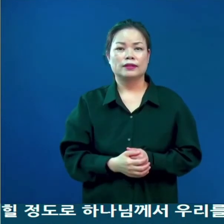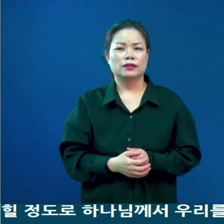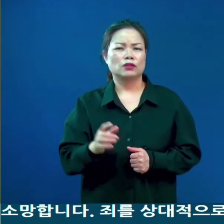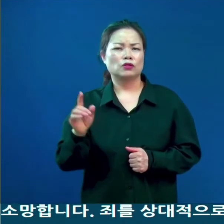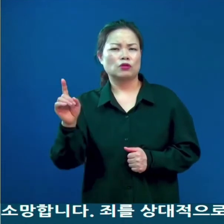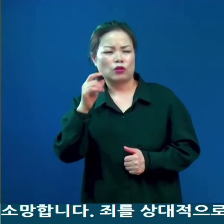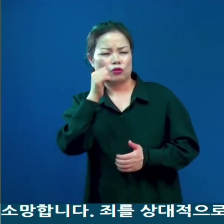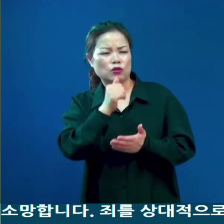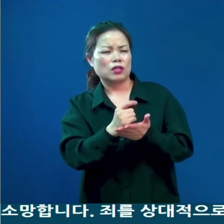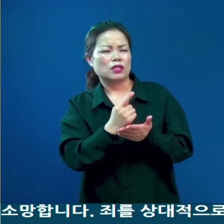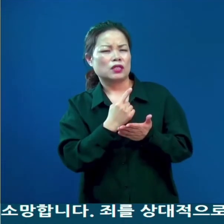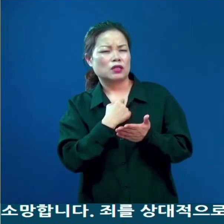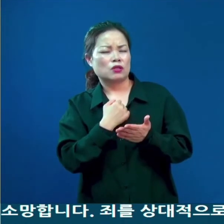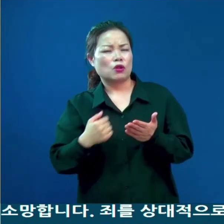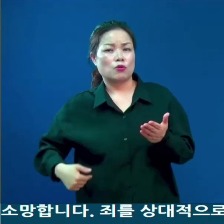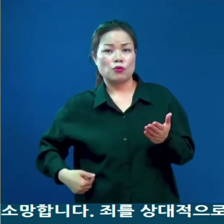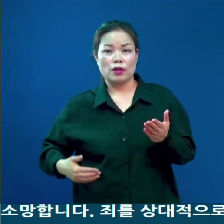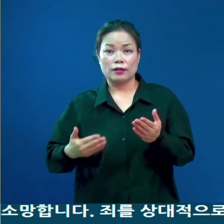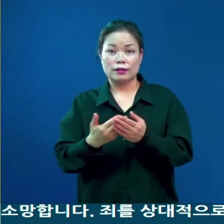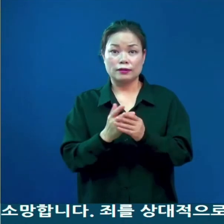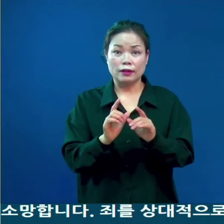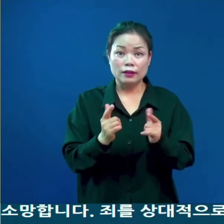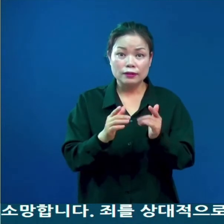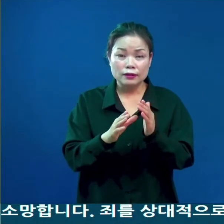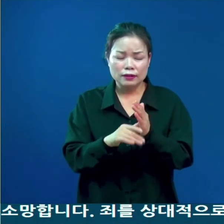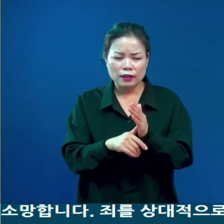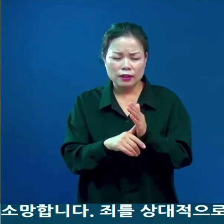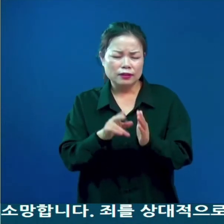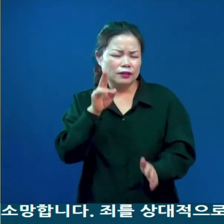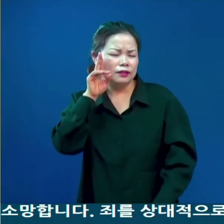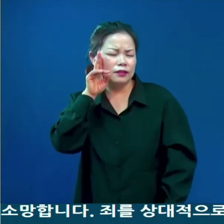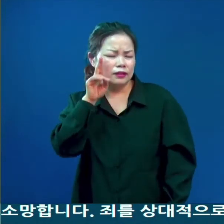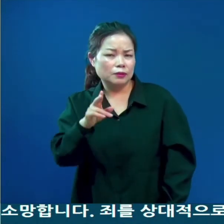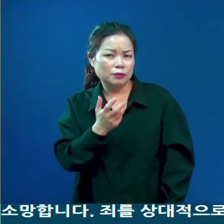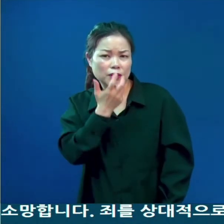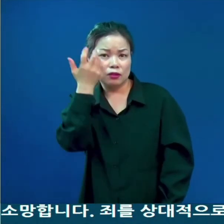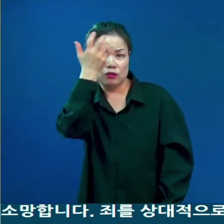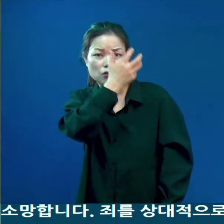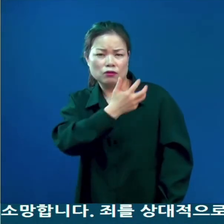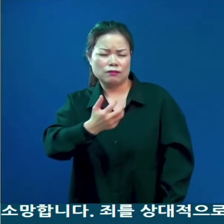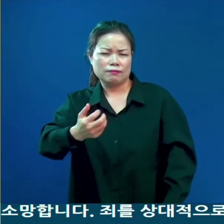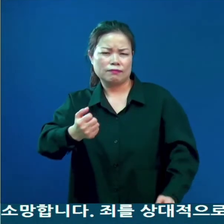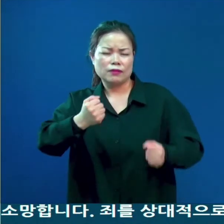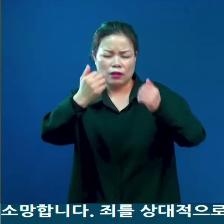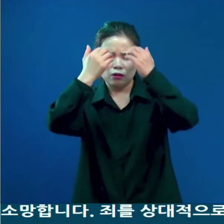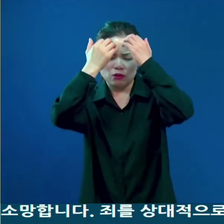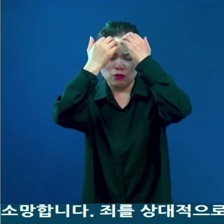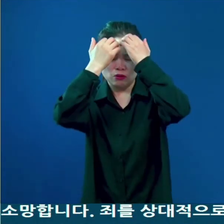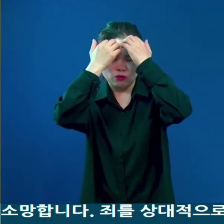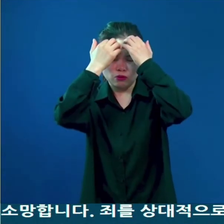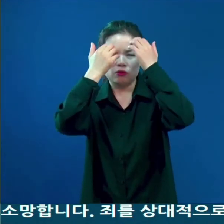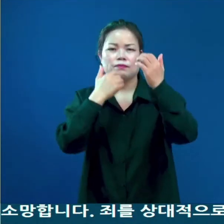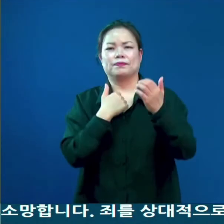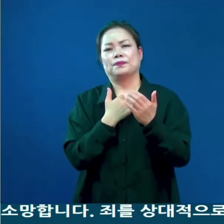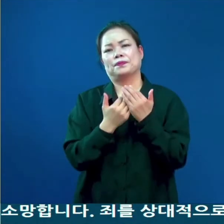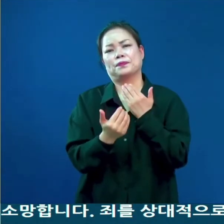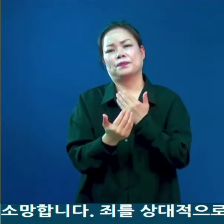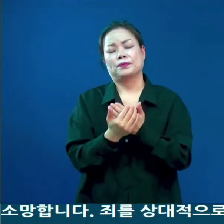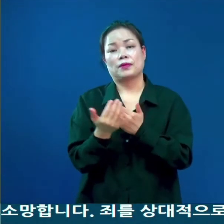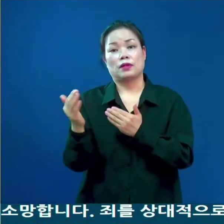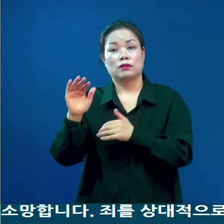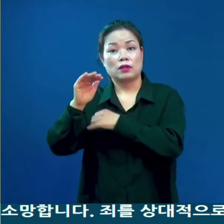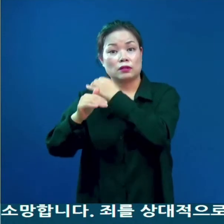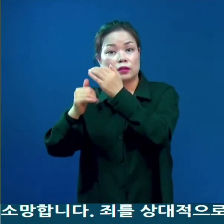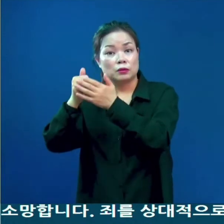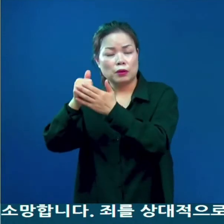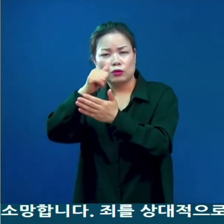다윗은 죄를 짓고 회개하지 않았을 때에 극심한 영육간의 고통을 겪었습니다. 그러나 하나님